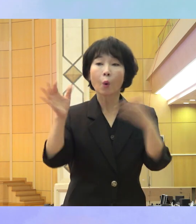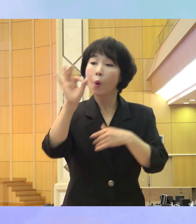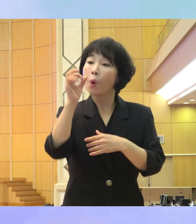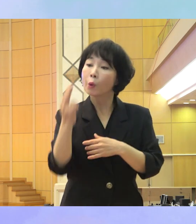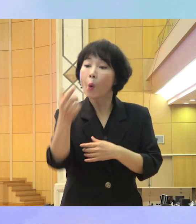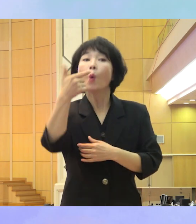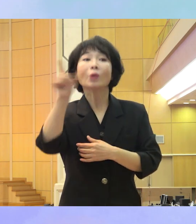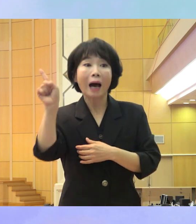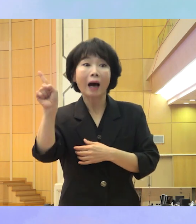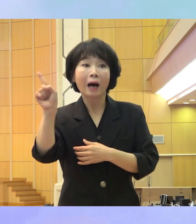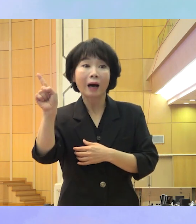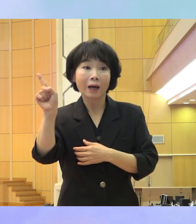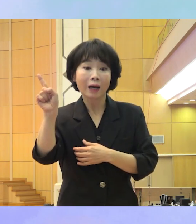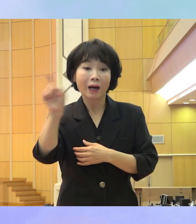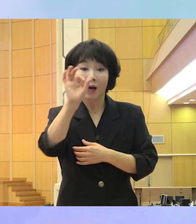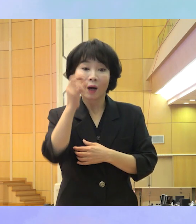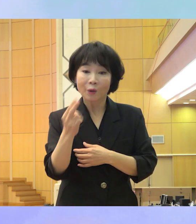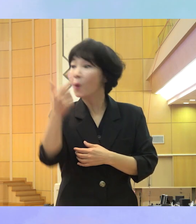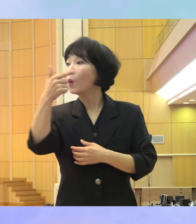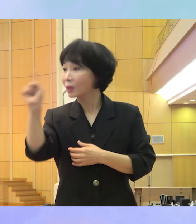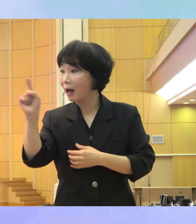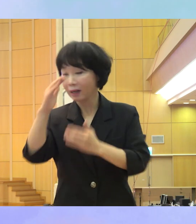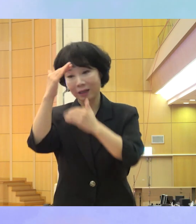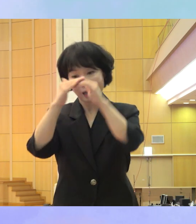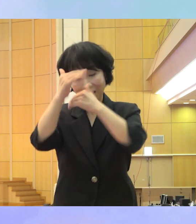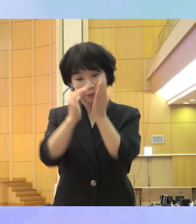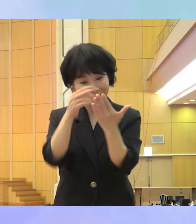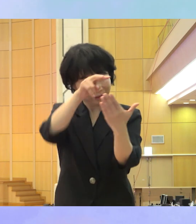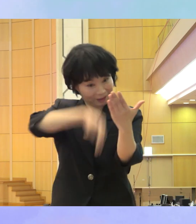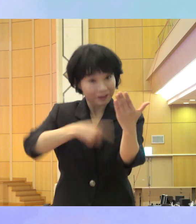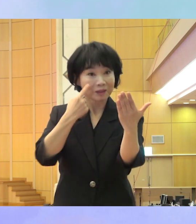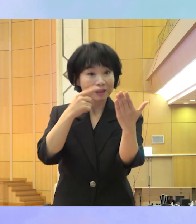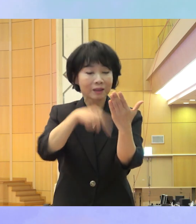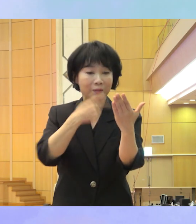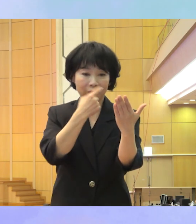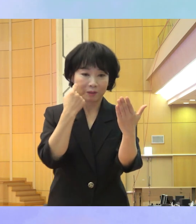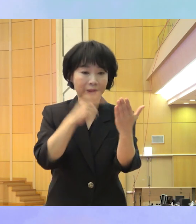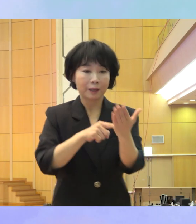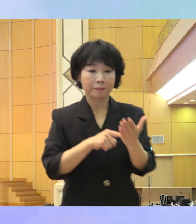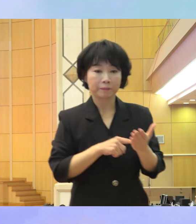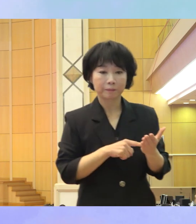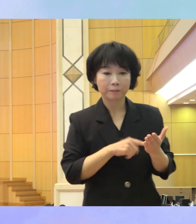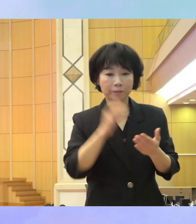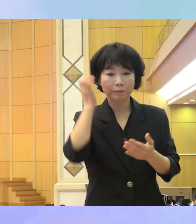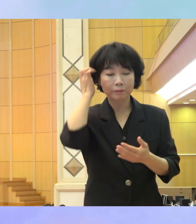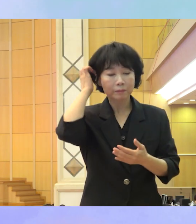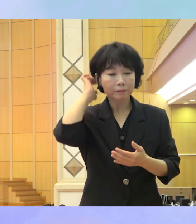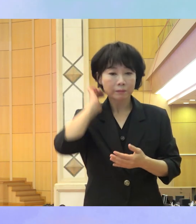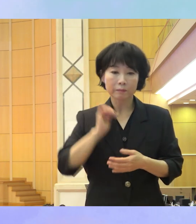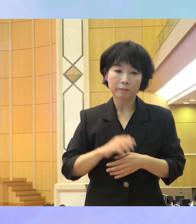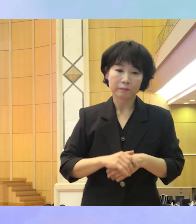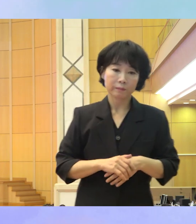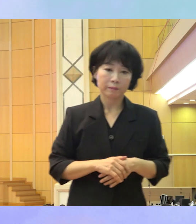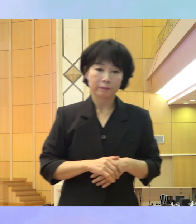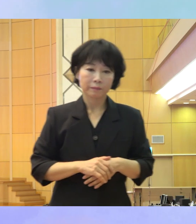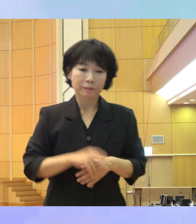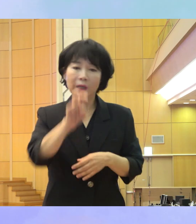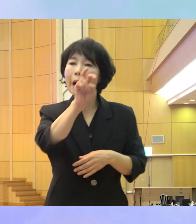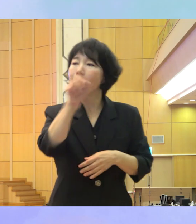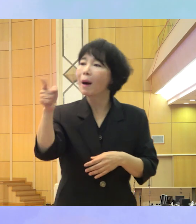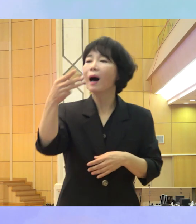보겠습니다. 요나 성경 보고 설명하겠습니다. 마태복음 12장